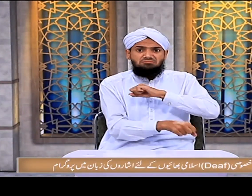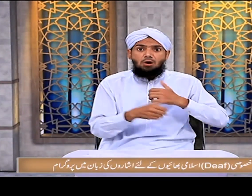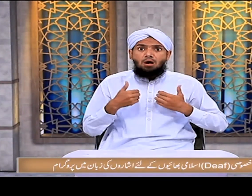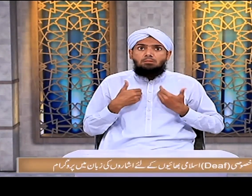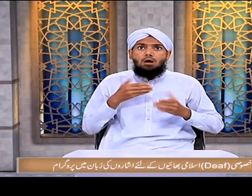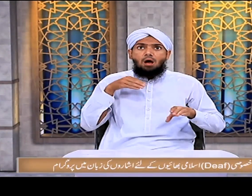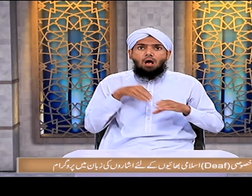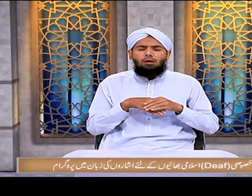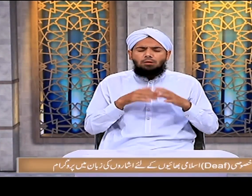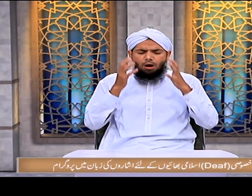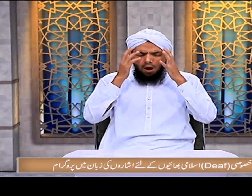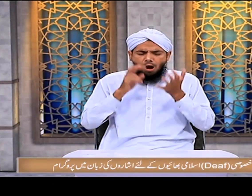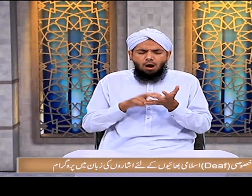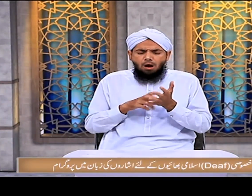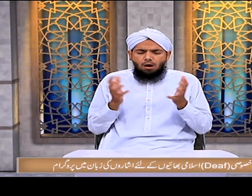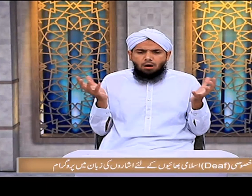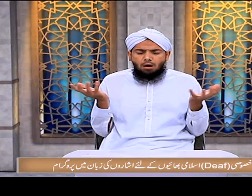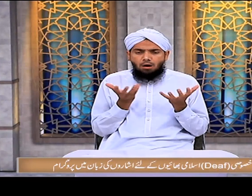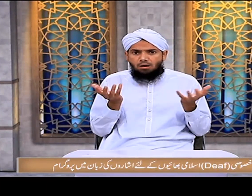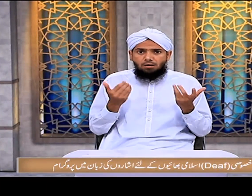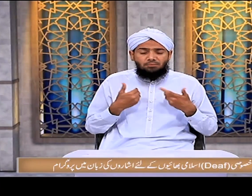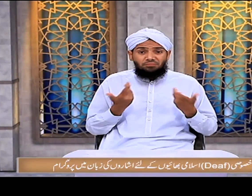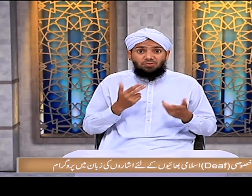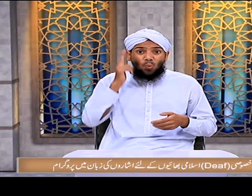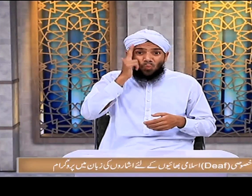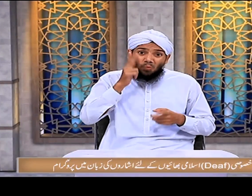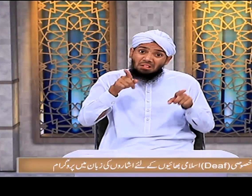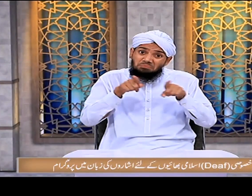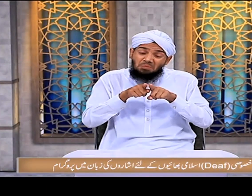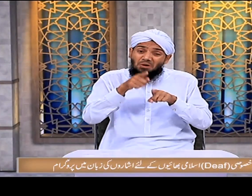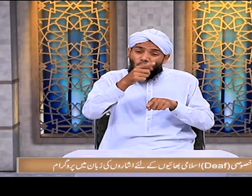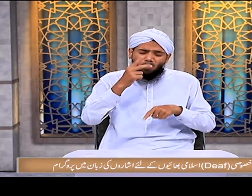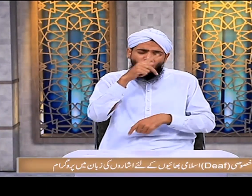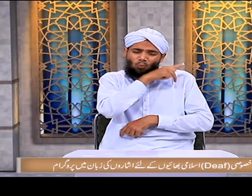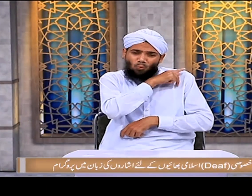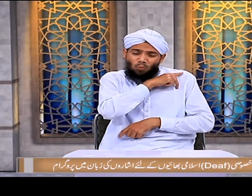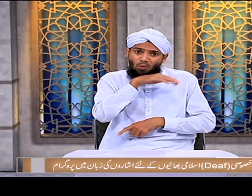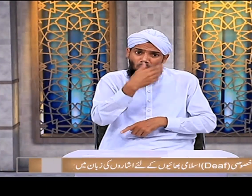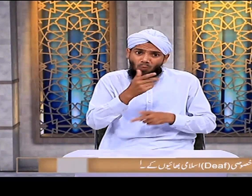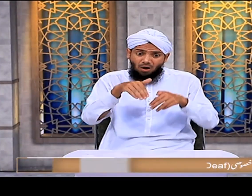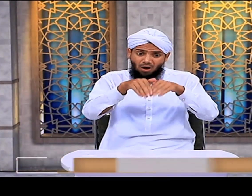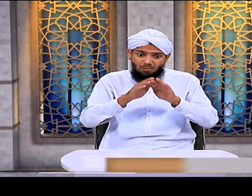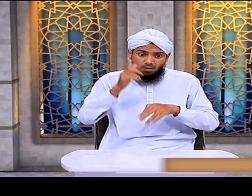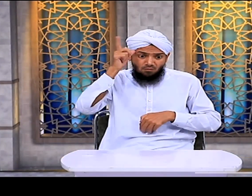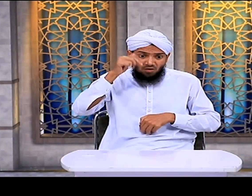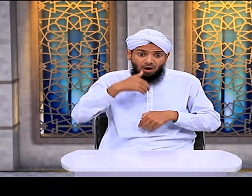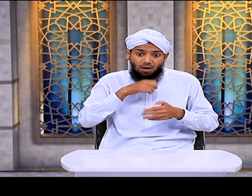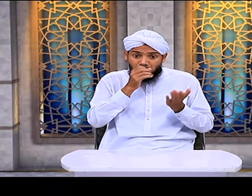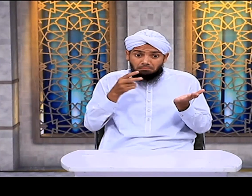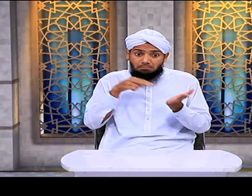کیا بنے گا؟ اے عاشقان رسول، یوں اگر اپنے گناہوں اور قبر و آخرت کے عذابات کا تصور